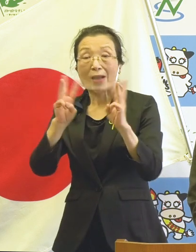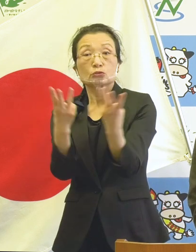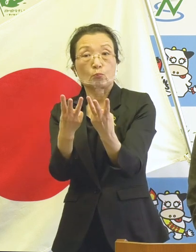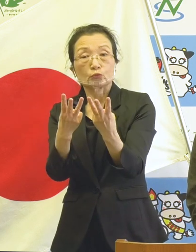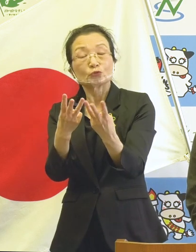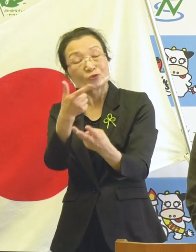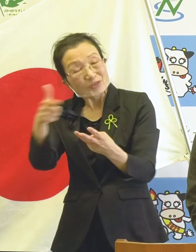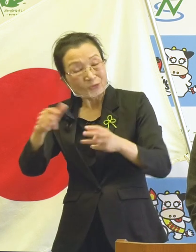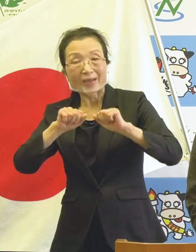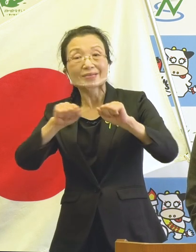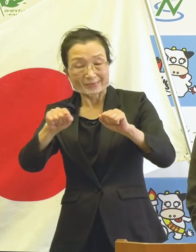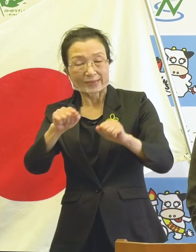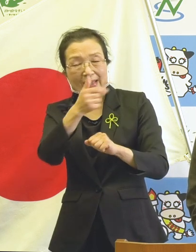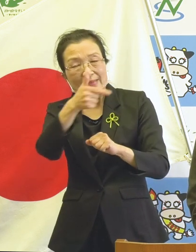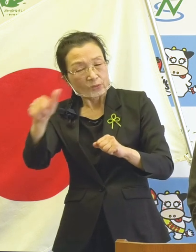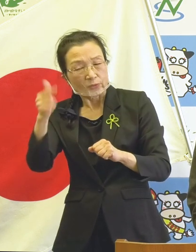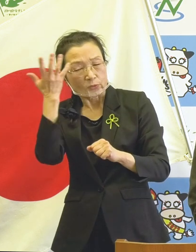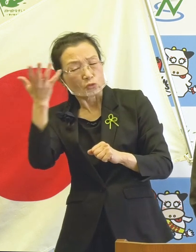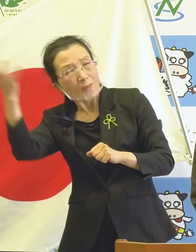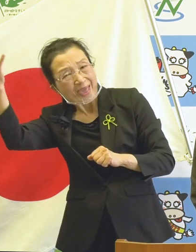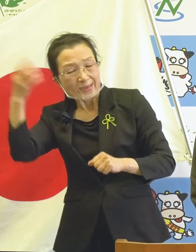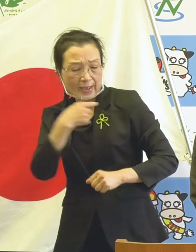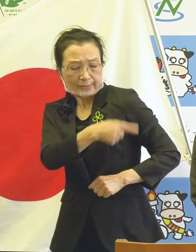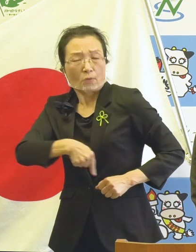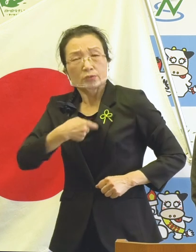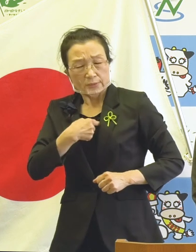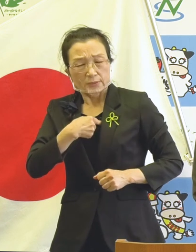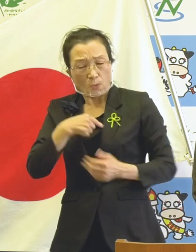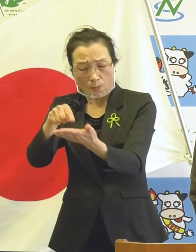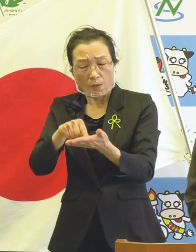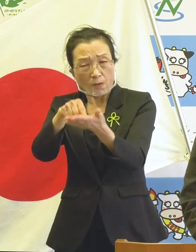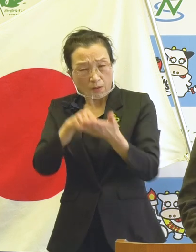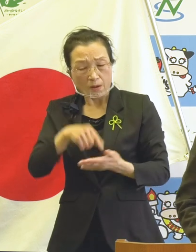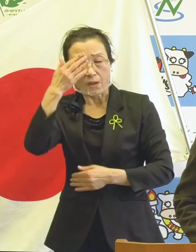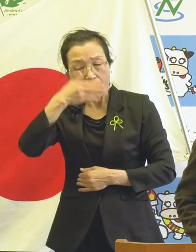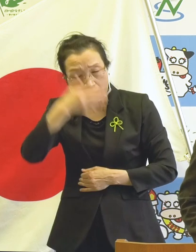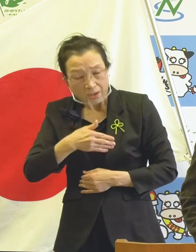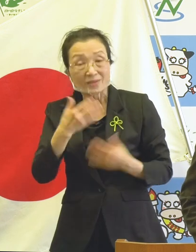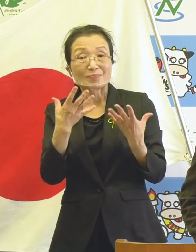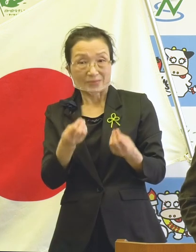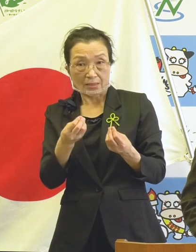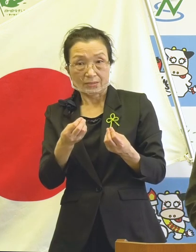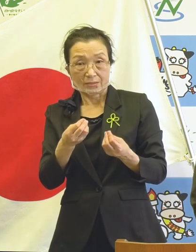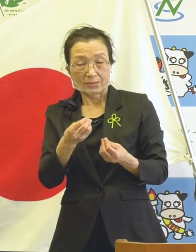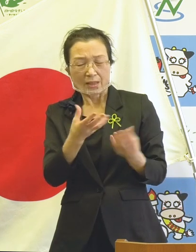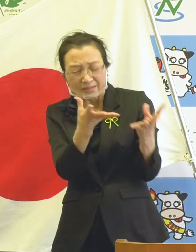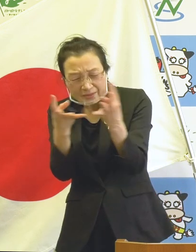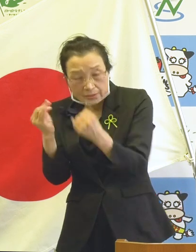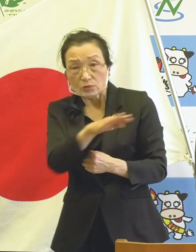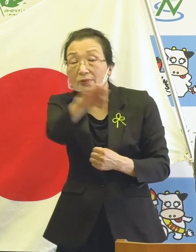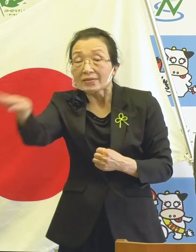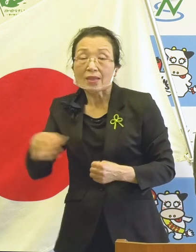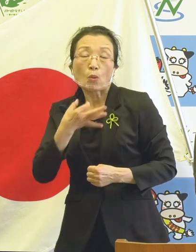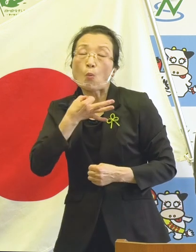開催し、たくさんの夢や思いをお聞きしてまいりました。こうした多くの皆さんの声を参